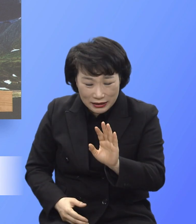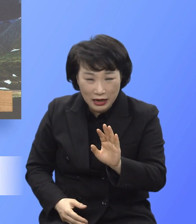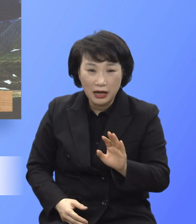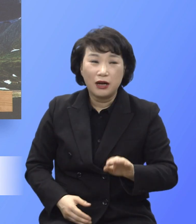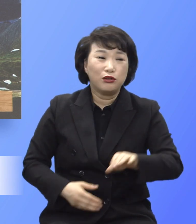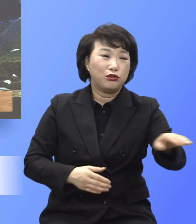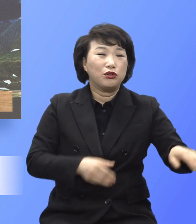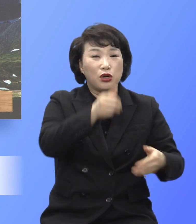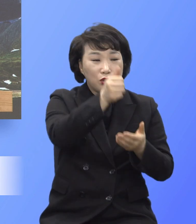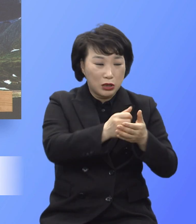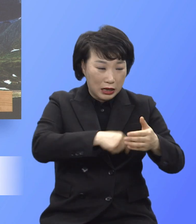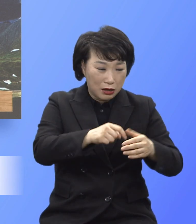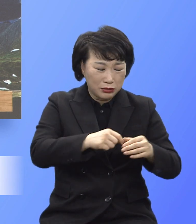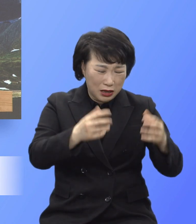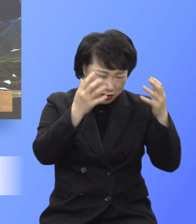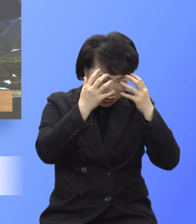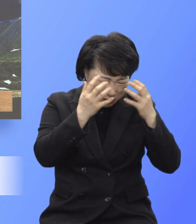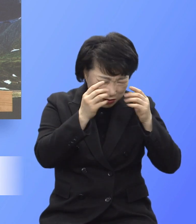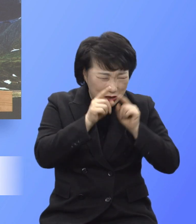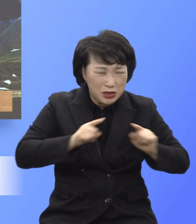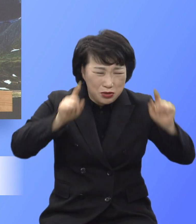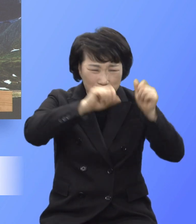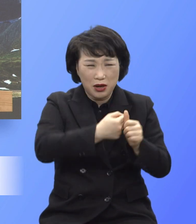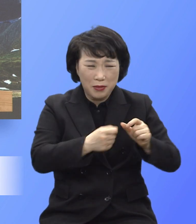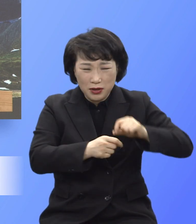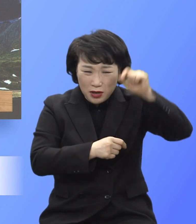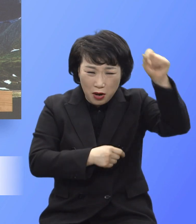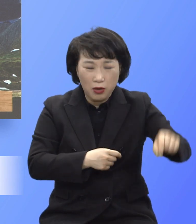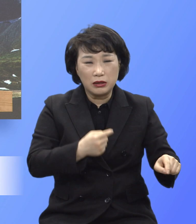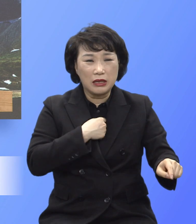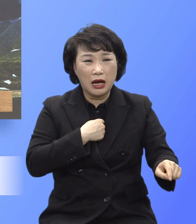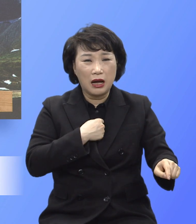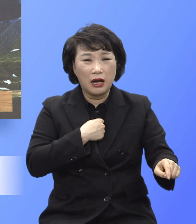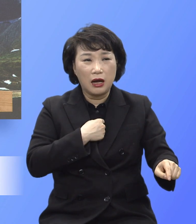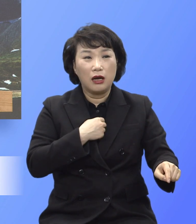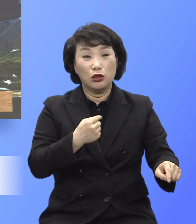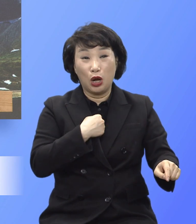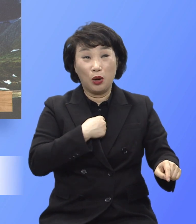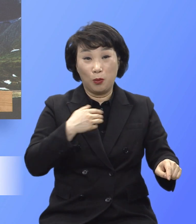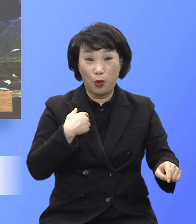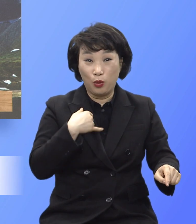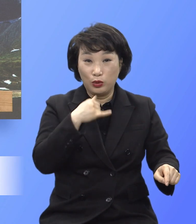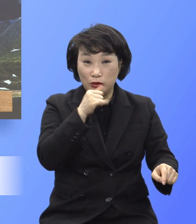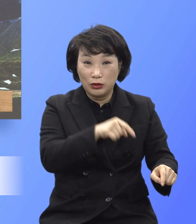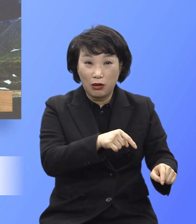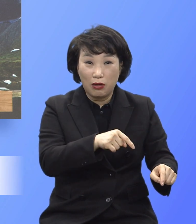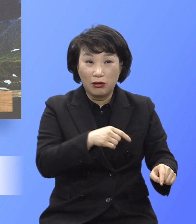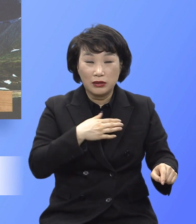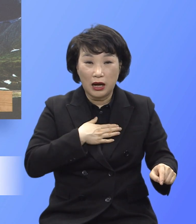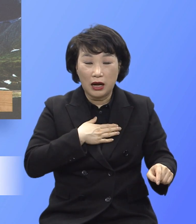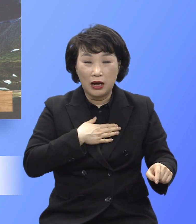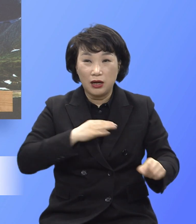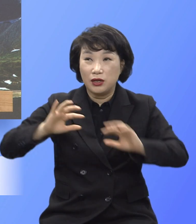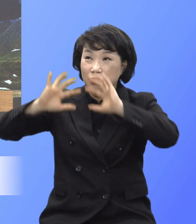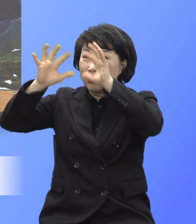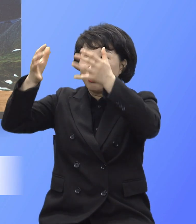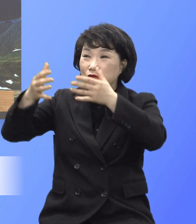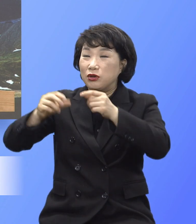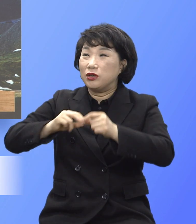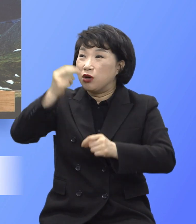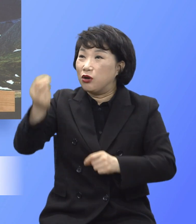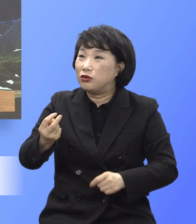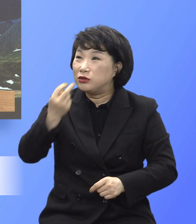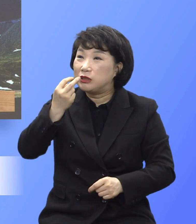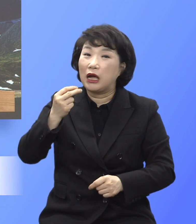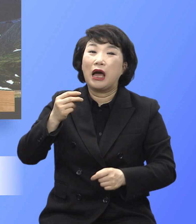죄 아래서 당할 영원한 지옥의 형벌을 전혀 모르고 있기 때문에 천국과